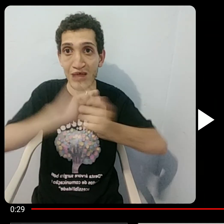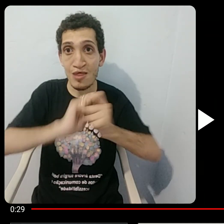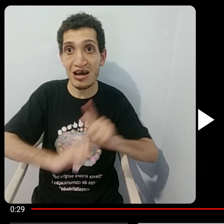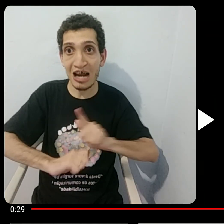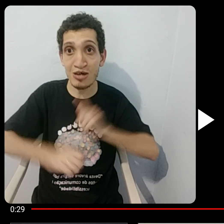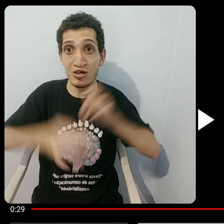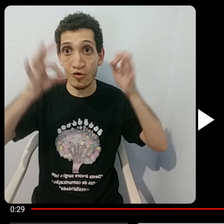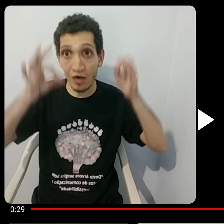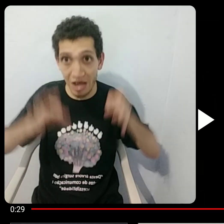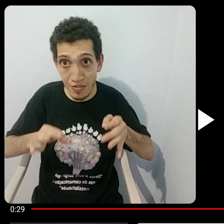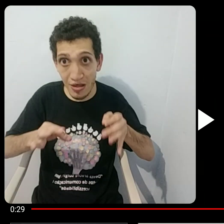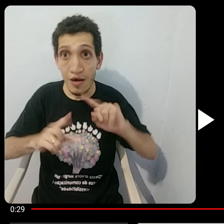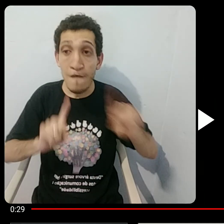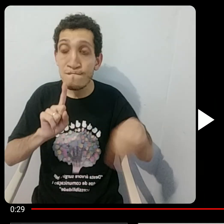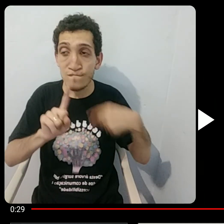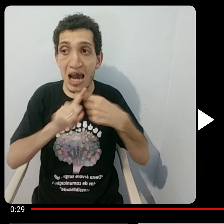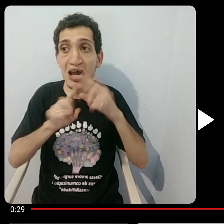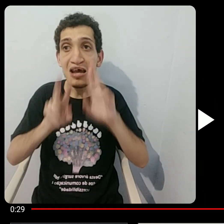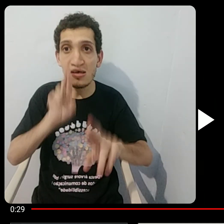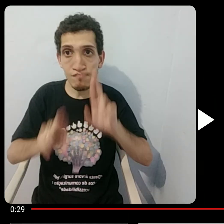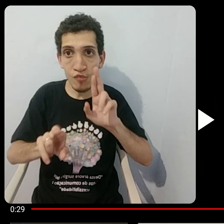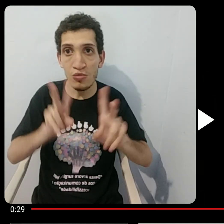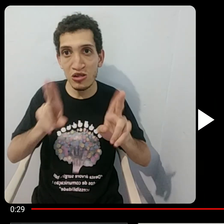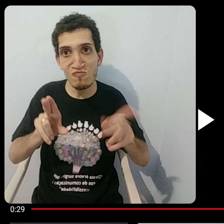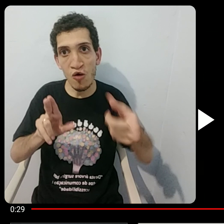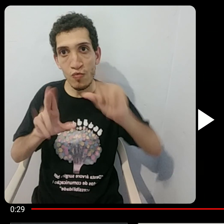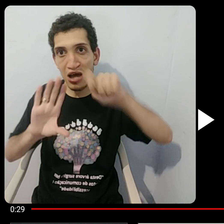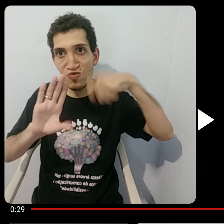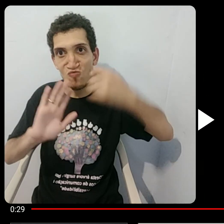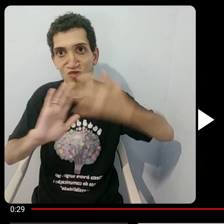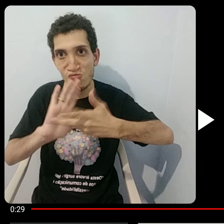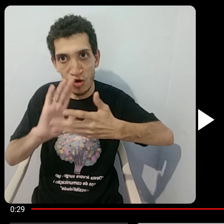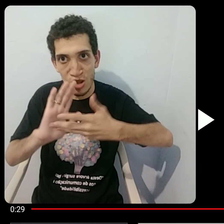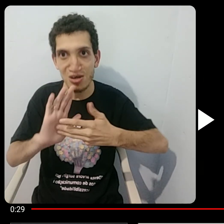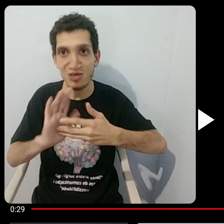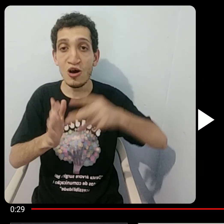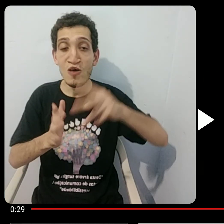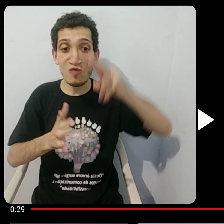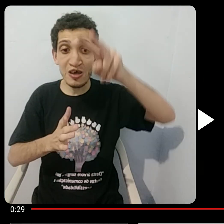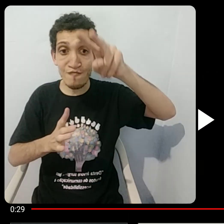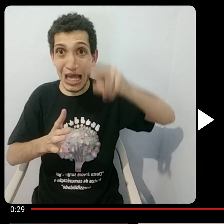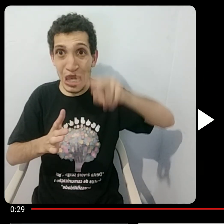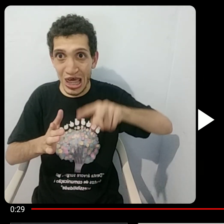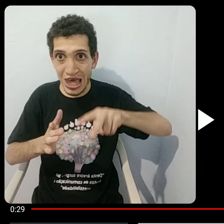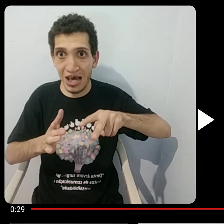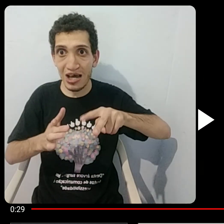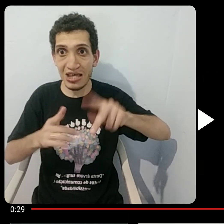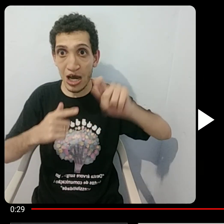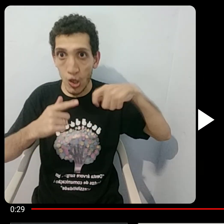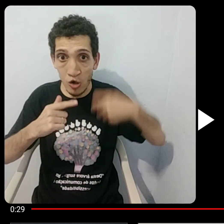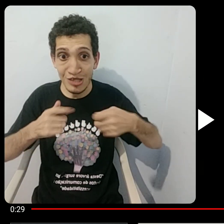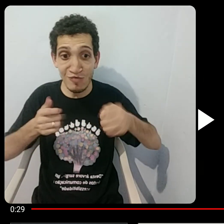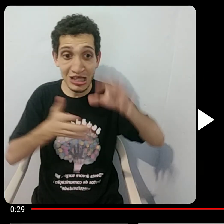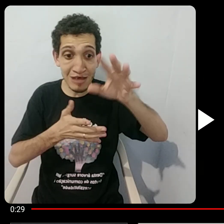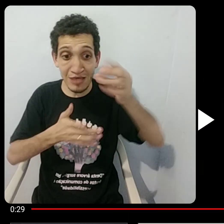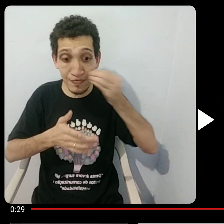na gramática correta, mas as respostas vão estar aí no vídeo do ProLibras. Você vai ler aí a nossa e você vai tentar